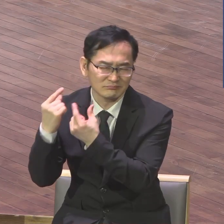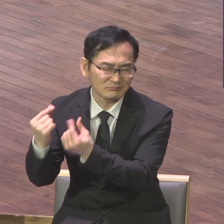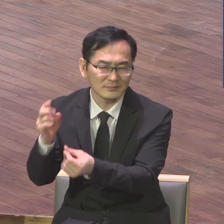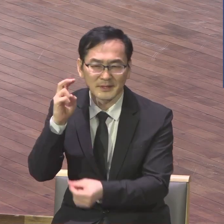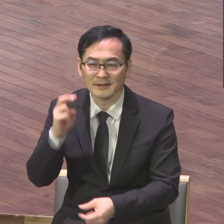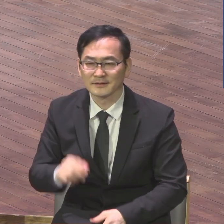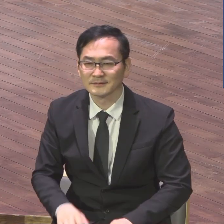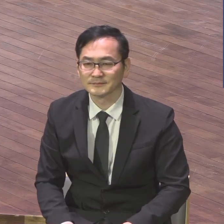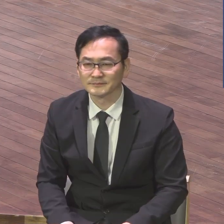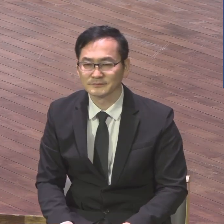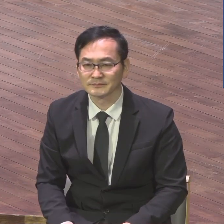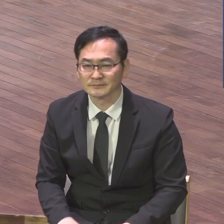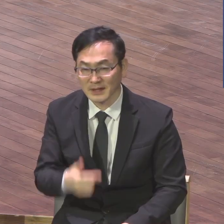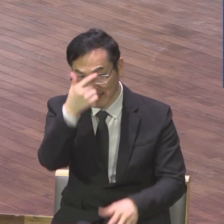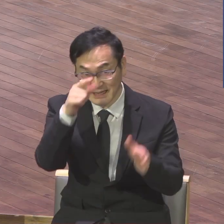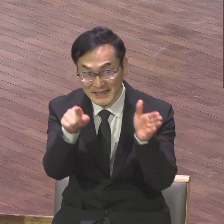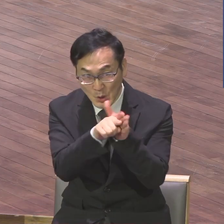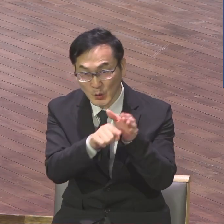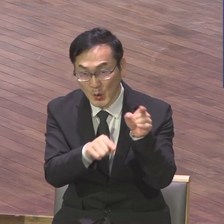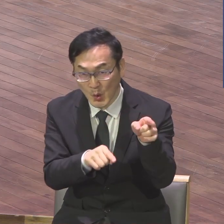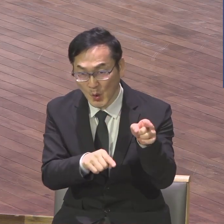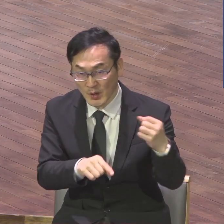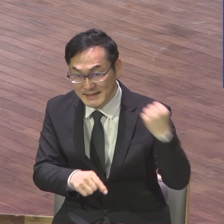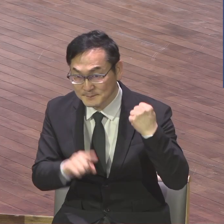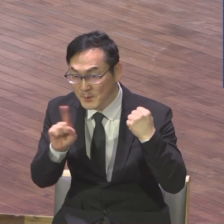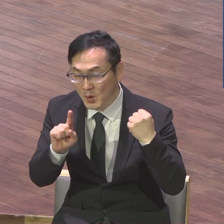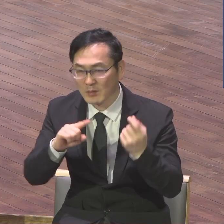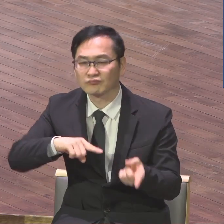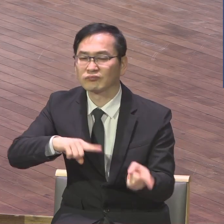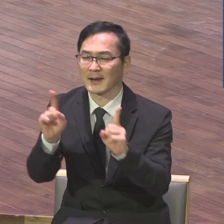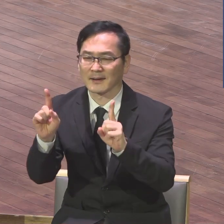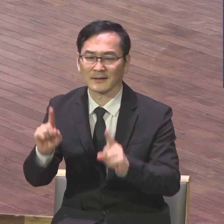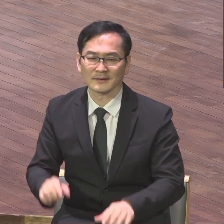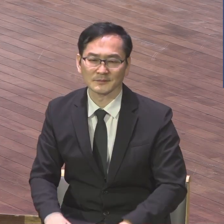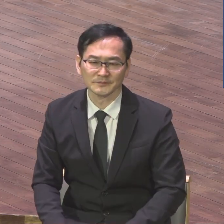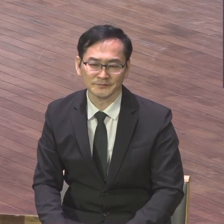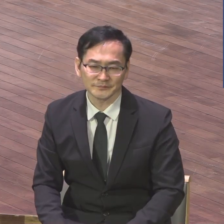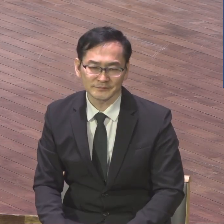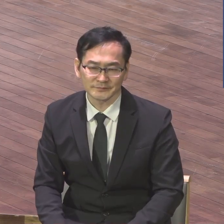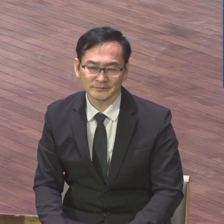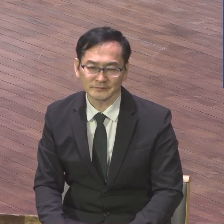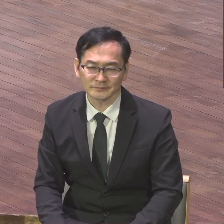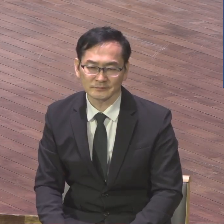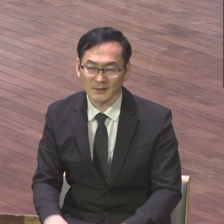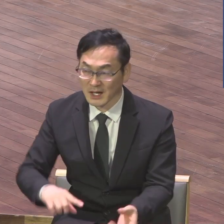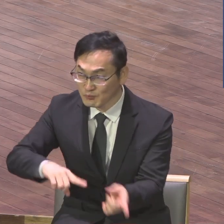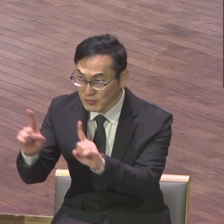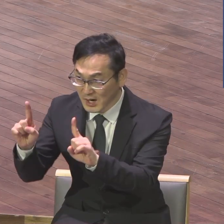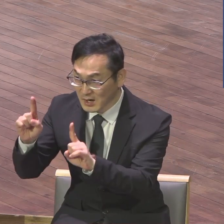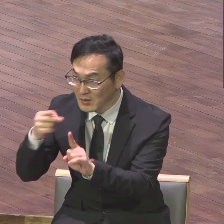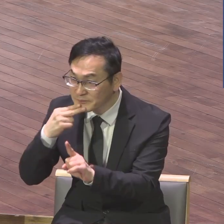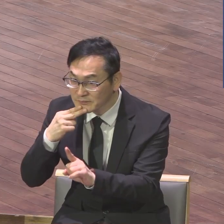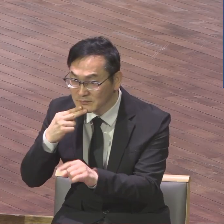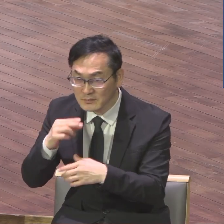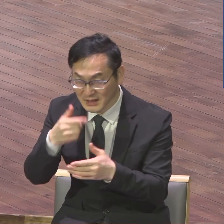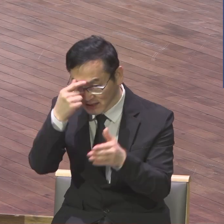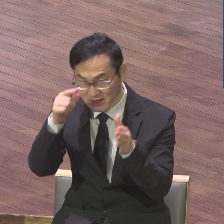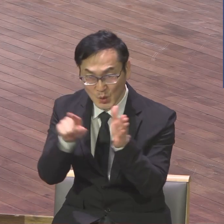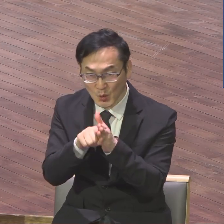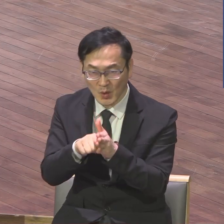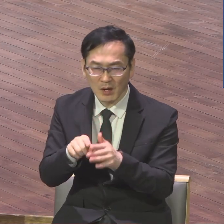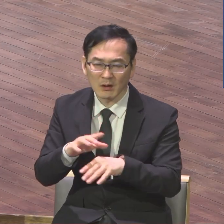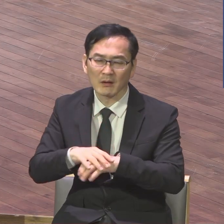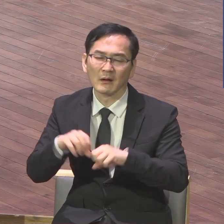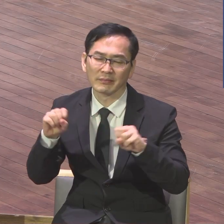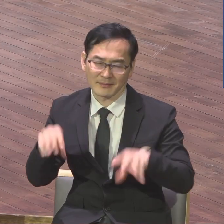기독교가 기독교 되게 한 것은 부활입니다. 사실 부활이 없는 기독교는 아무 의미 없습니다.